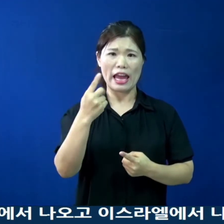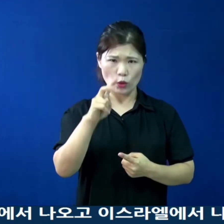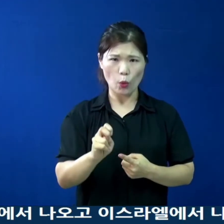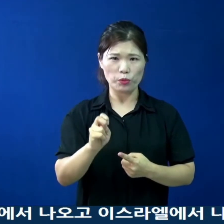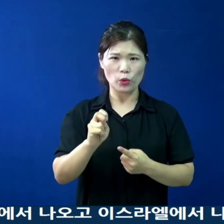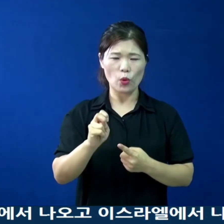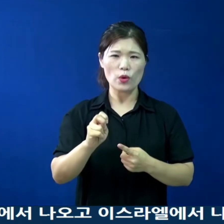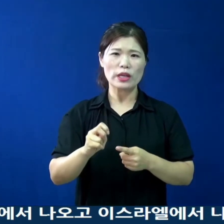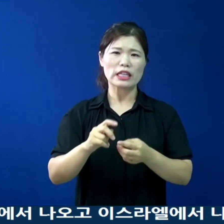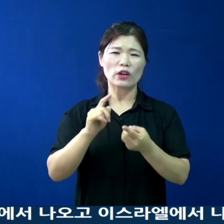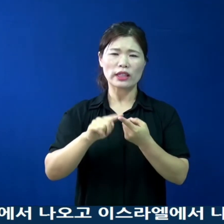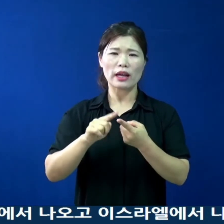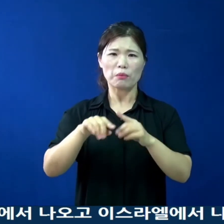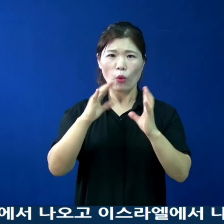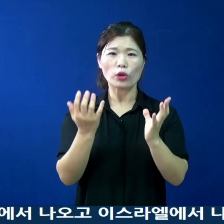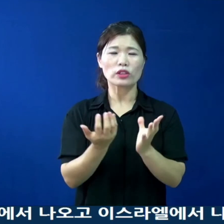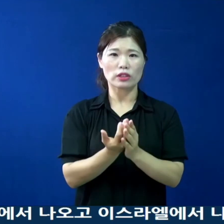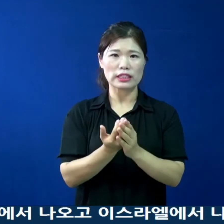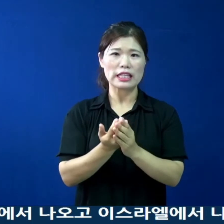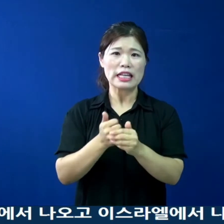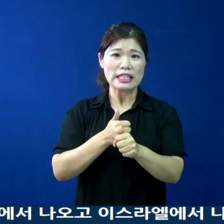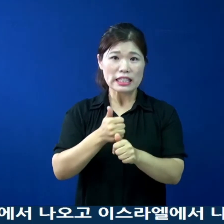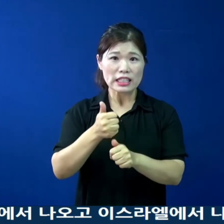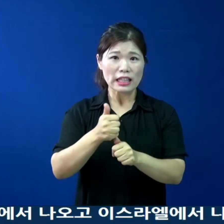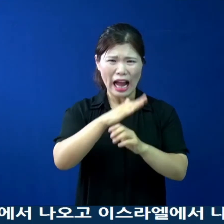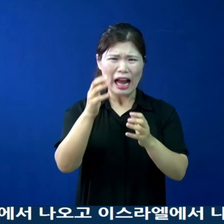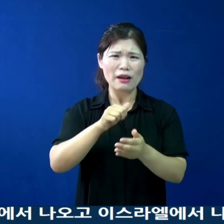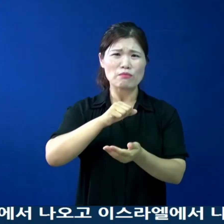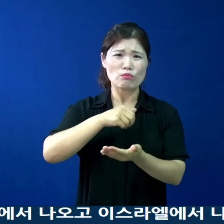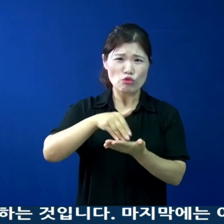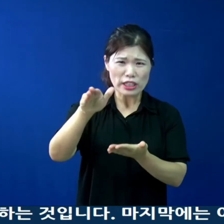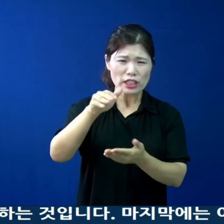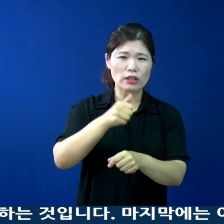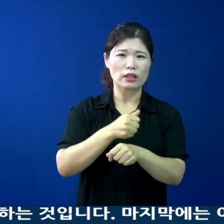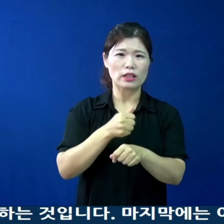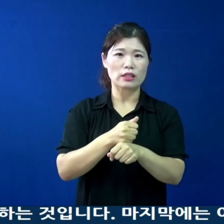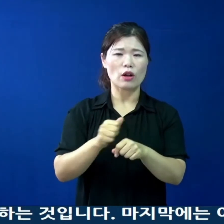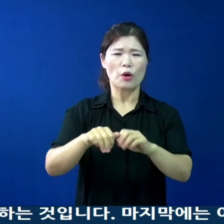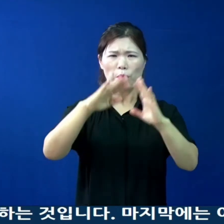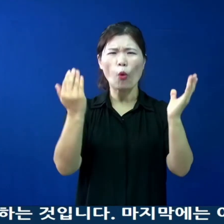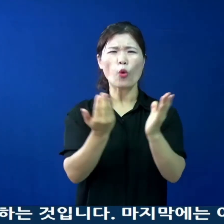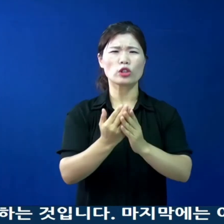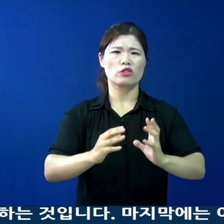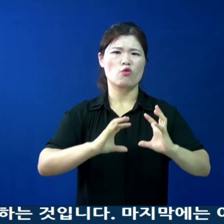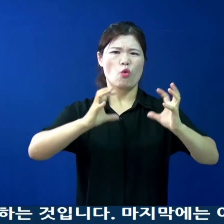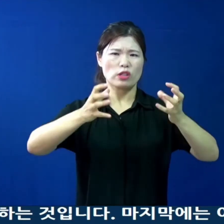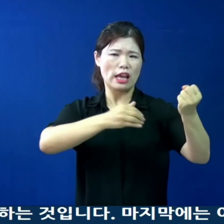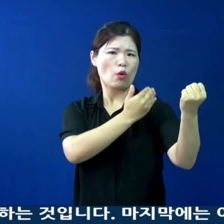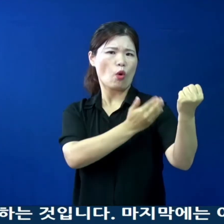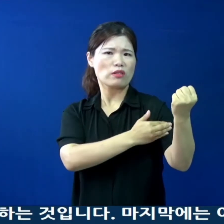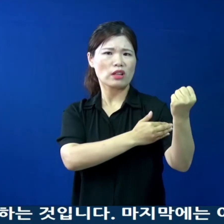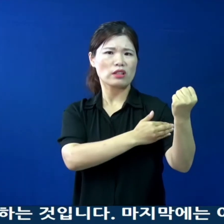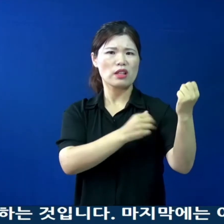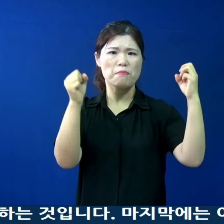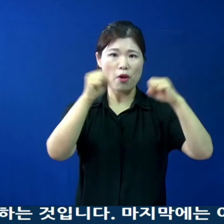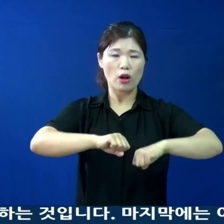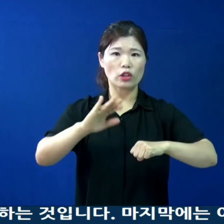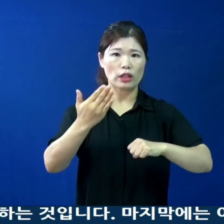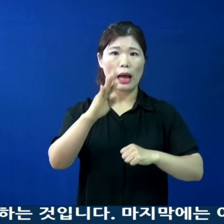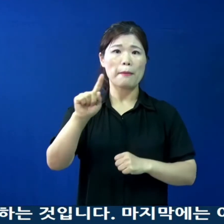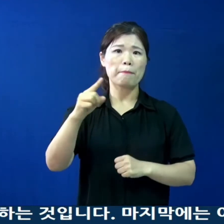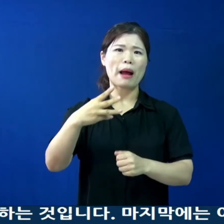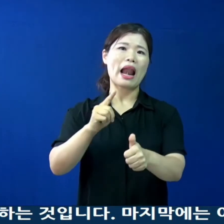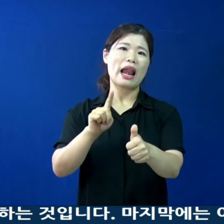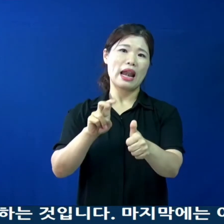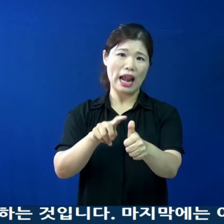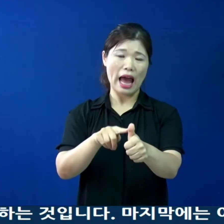이스라엘은 모든 원수를 물리치고 승리할 것이고, 세상의 나라들은, 권세들은 멸망할 것이다. 발람은 아말렉이